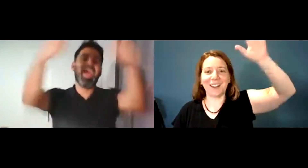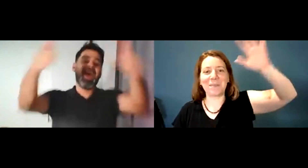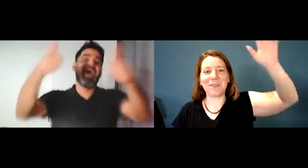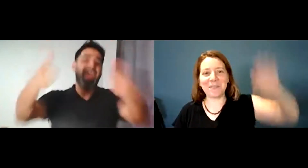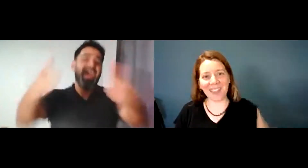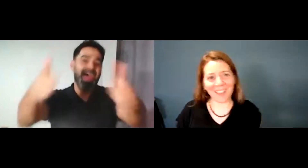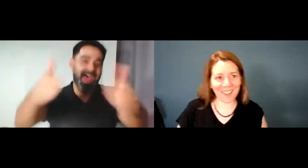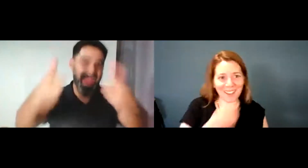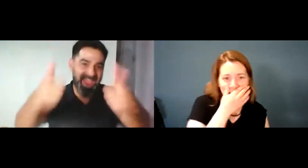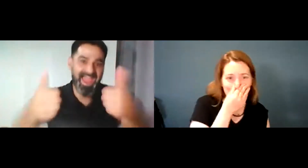¡Muy bien!